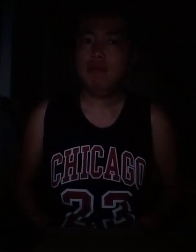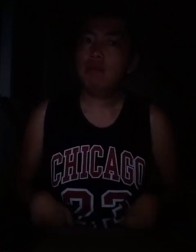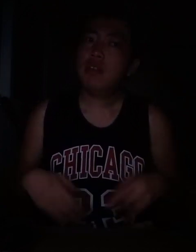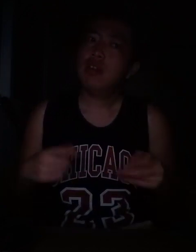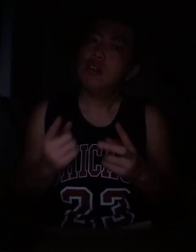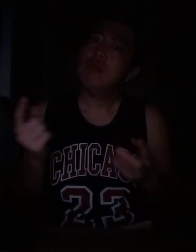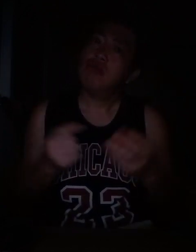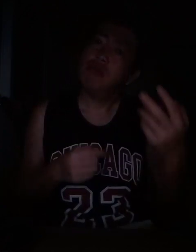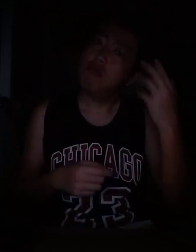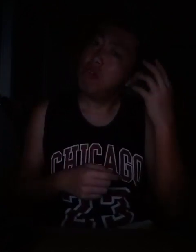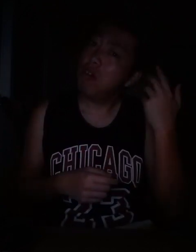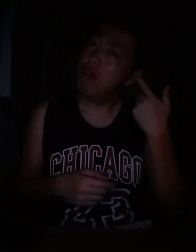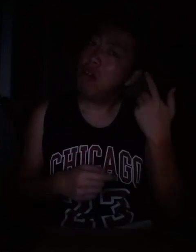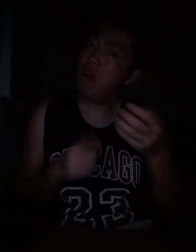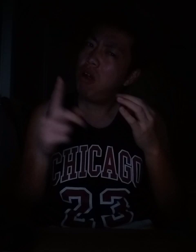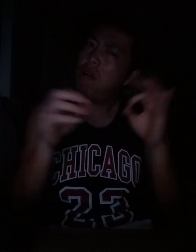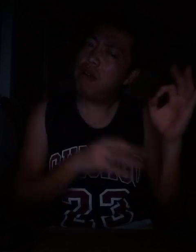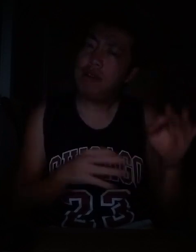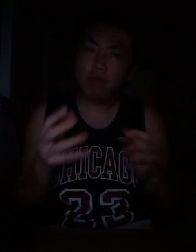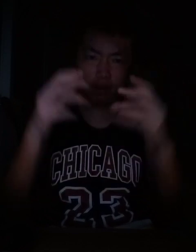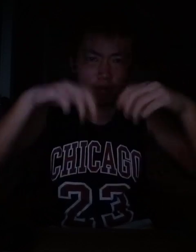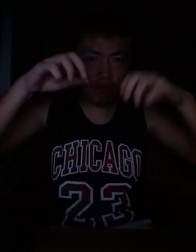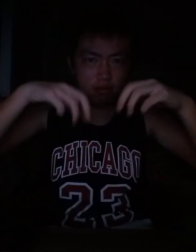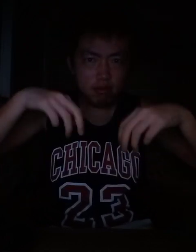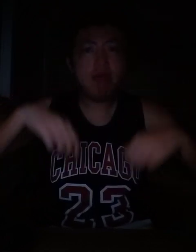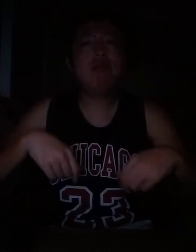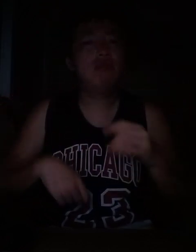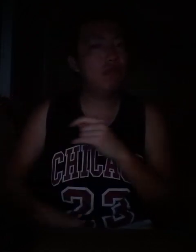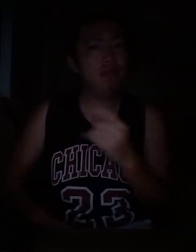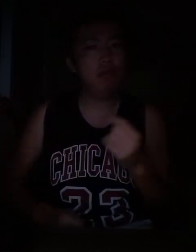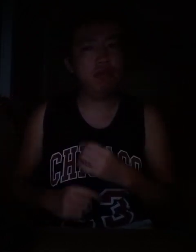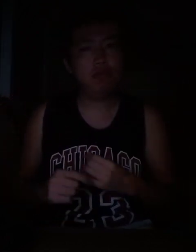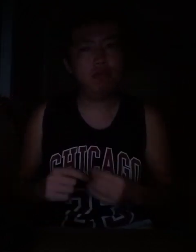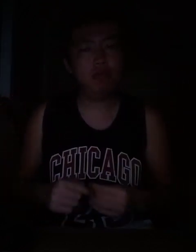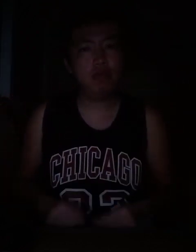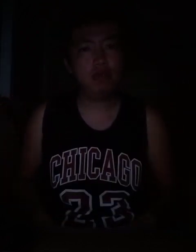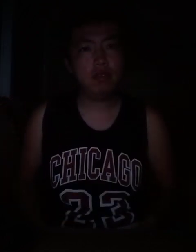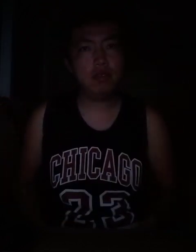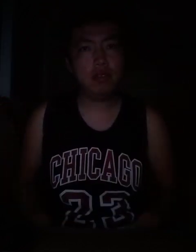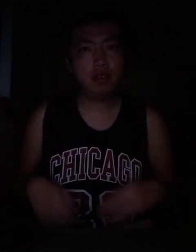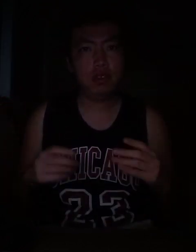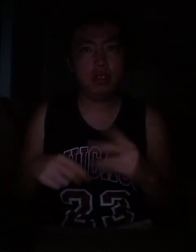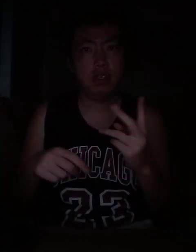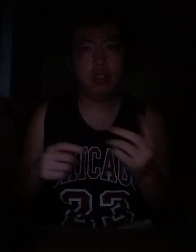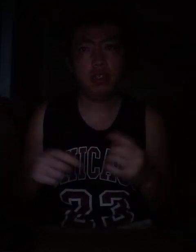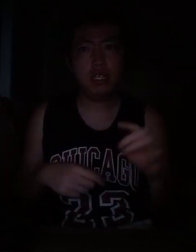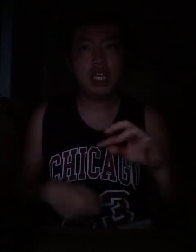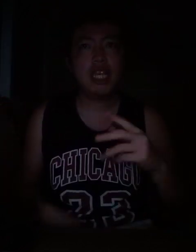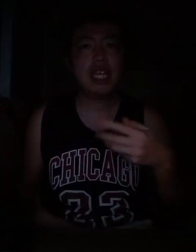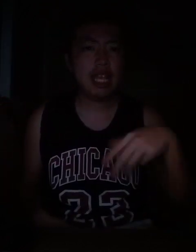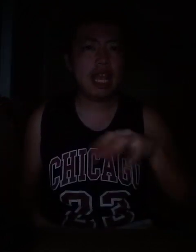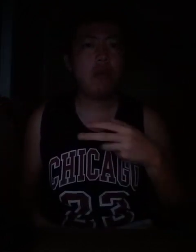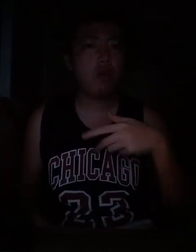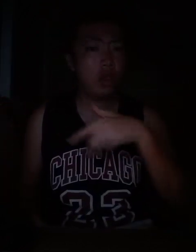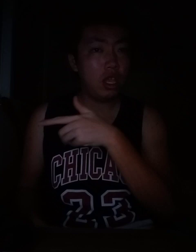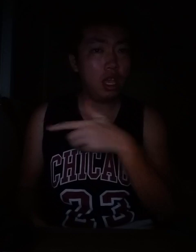들으신 것처럼 이번 태풍은 많은 비를 뿌릴 걸로 예상됩니다. 지난해 태풍 흰남노 때 경북